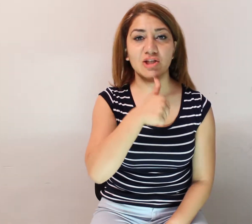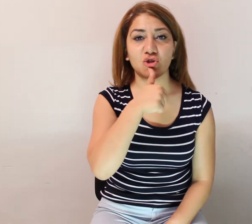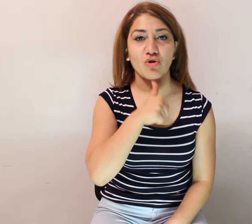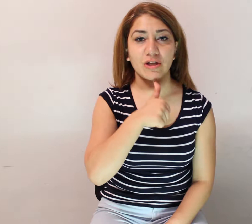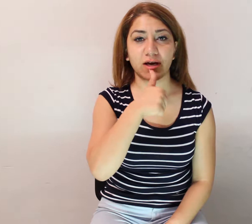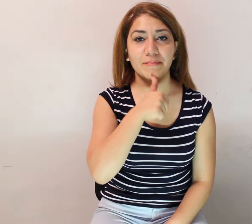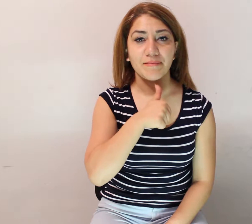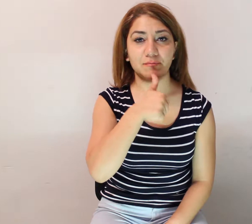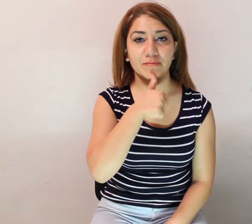Էստոնիա,